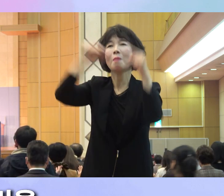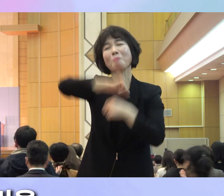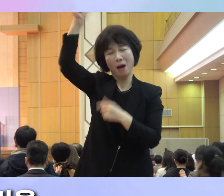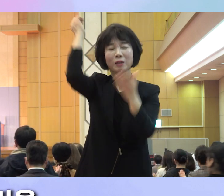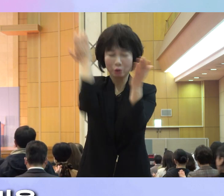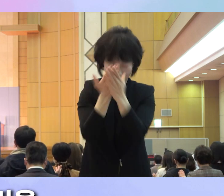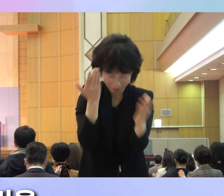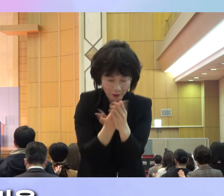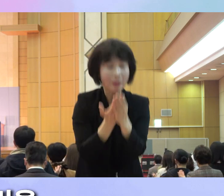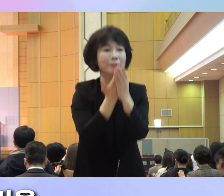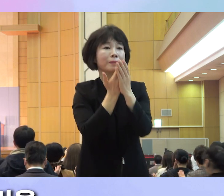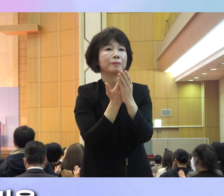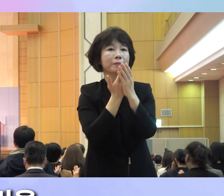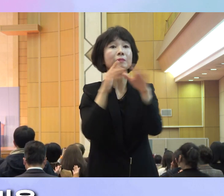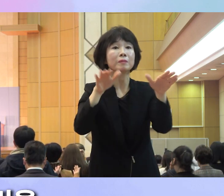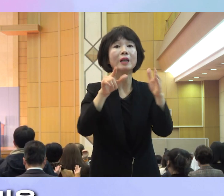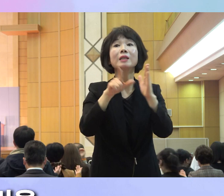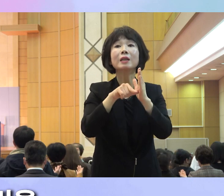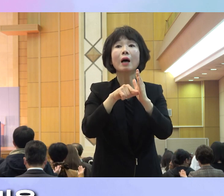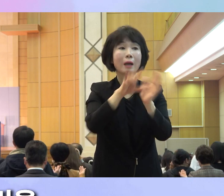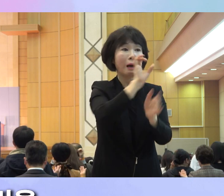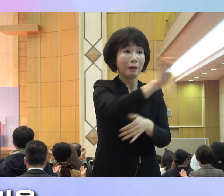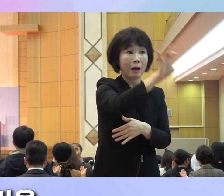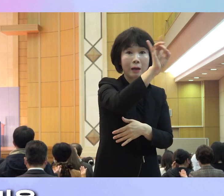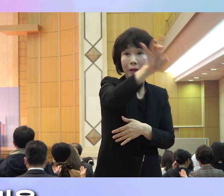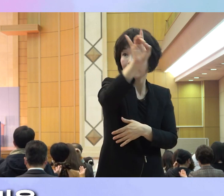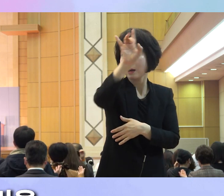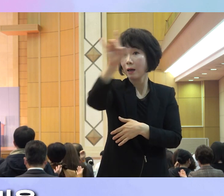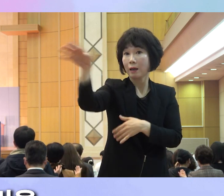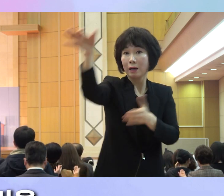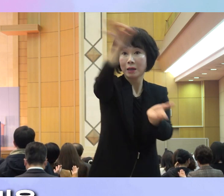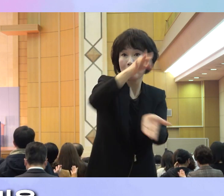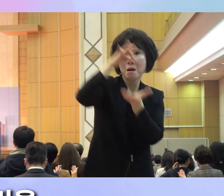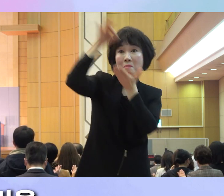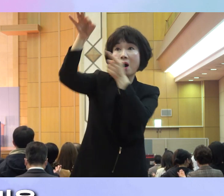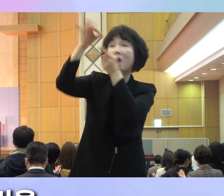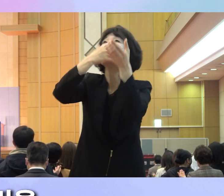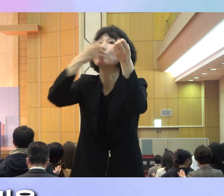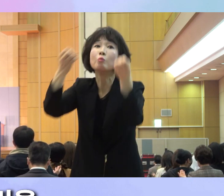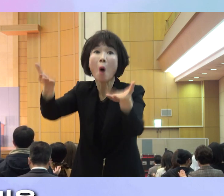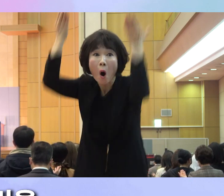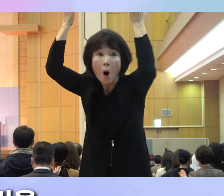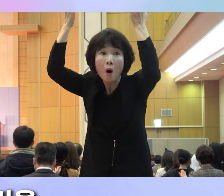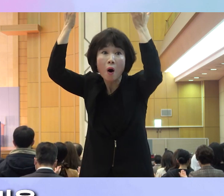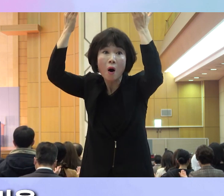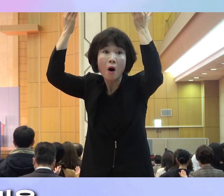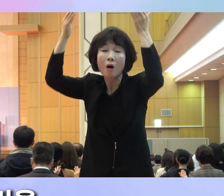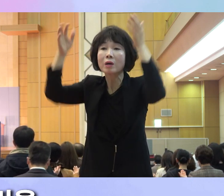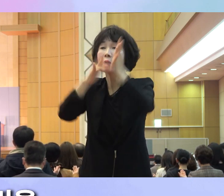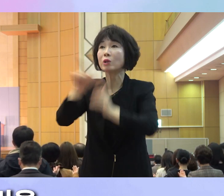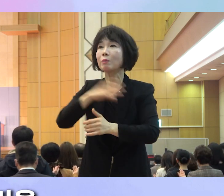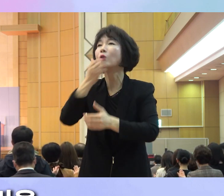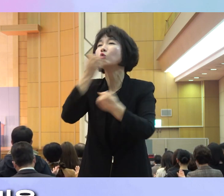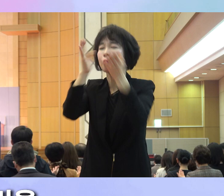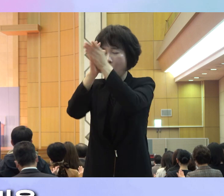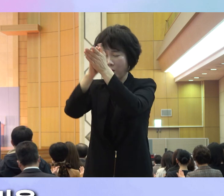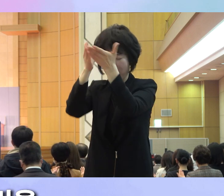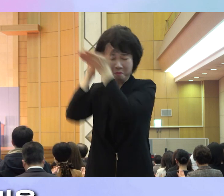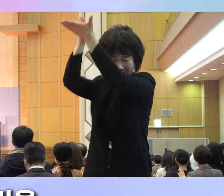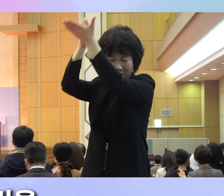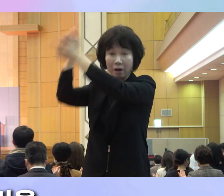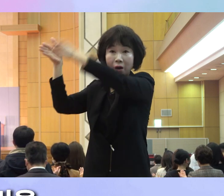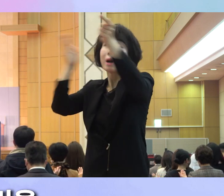하여 주시옵소서. 이 시간 주님 앞에 드린 예물 위에 축복합니다. 주의 종이 예수 이름으로 축복을 빌